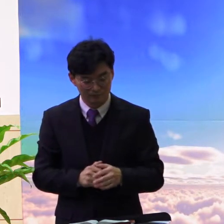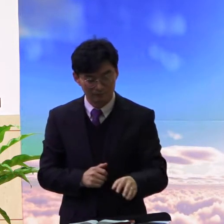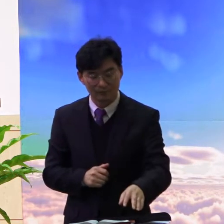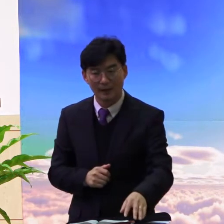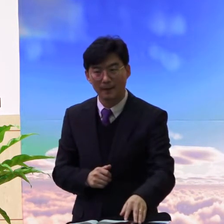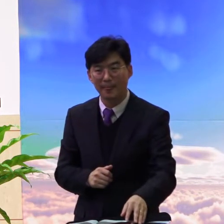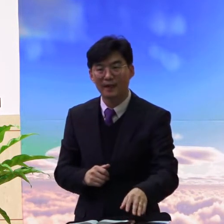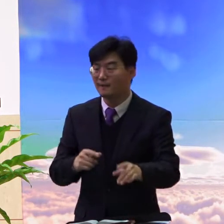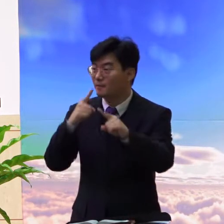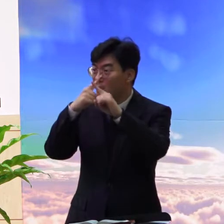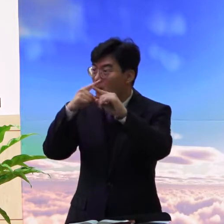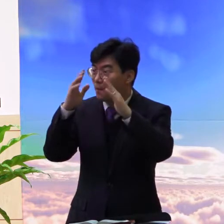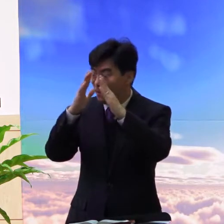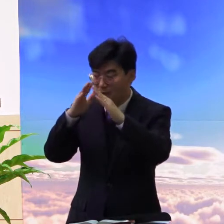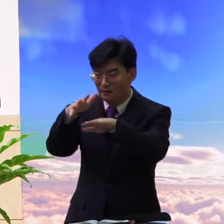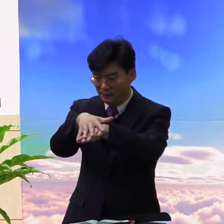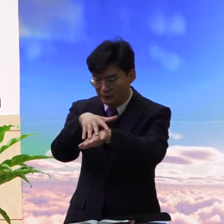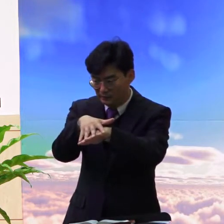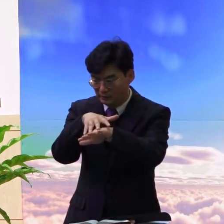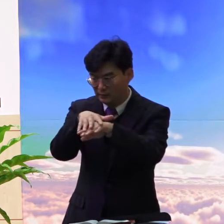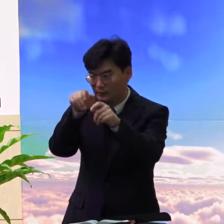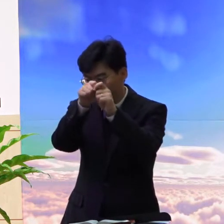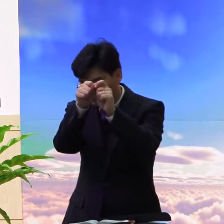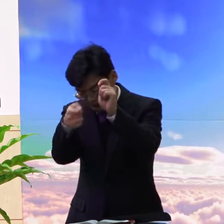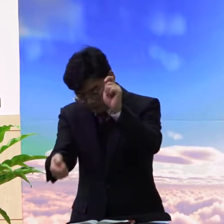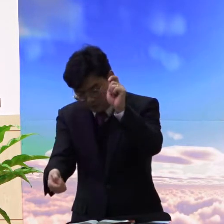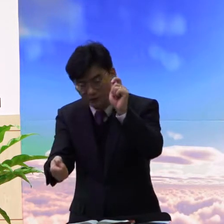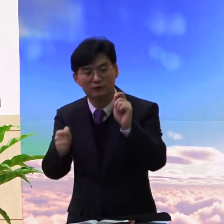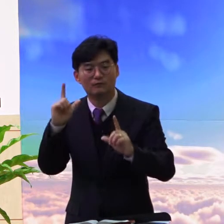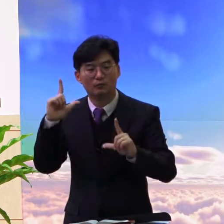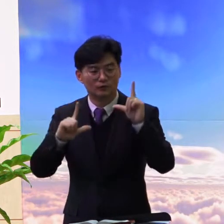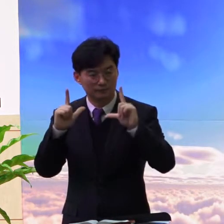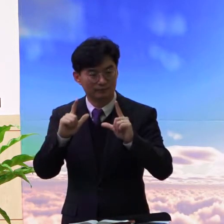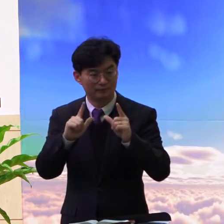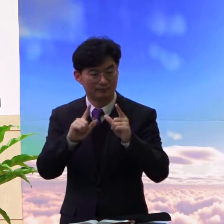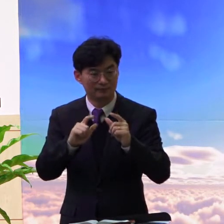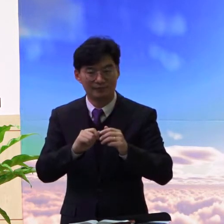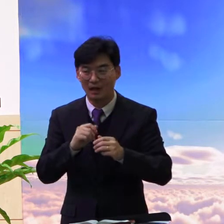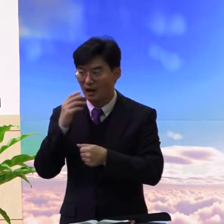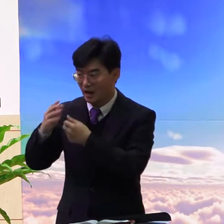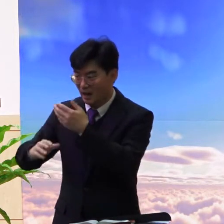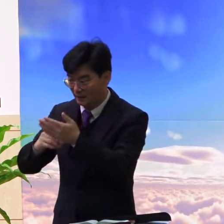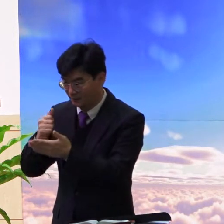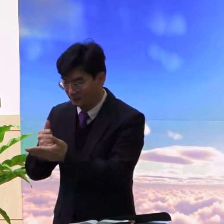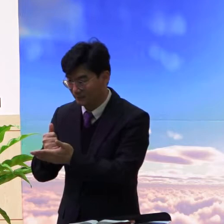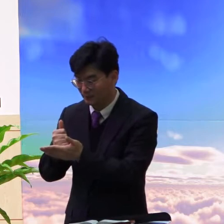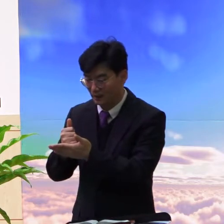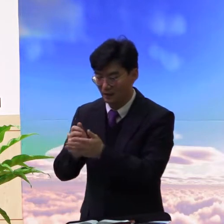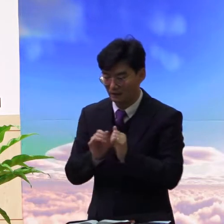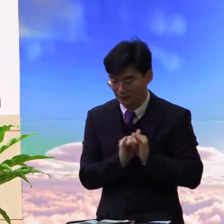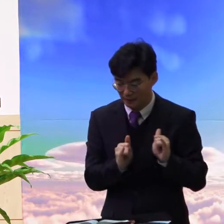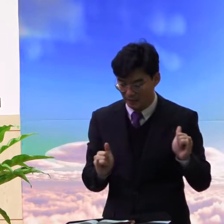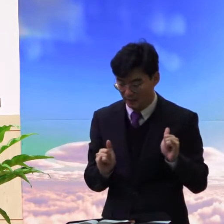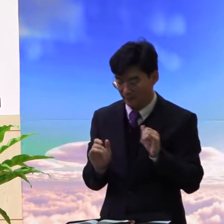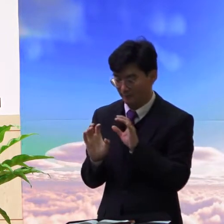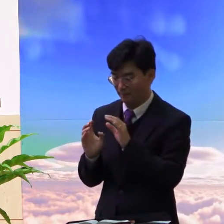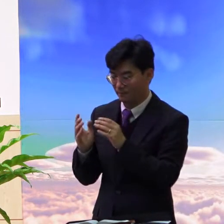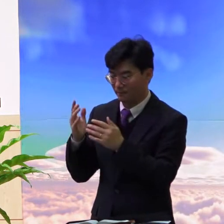위에서부터 아래로 찢어졌습니다. 그러면서 하나님과 우리 사이에 있던 막혔던 담도